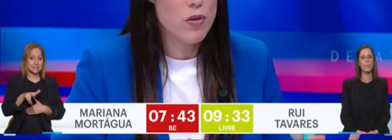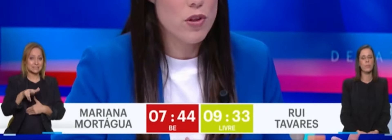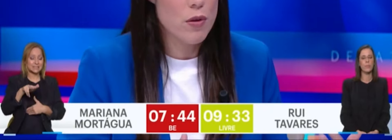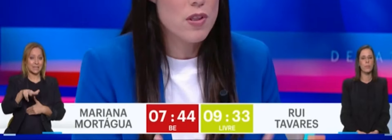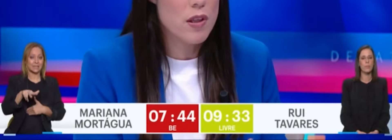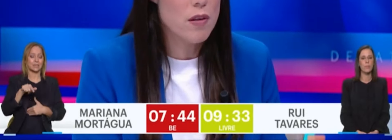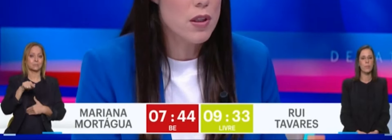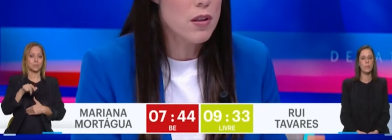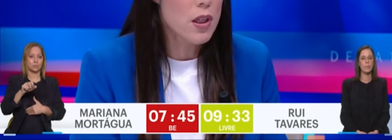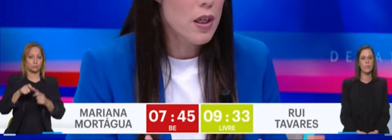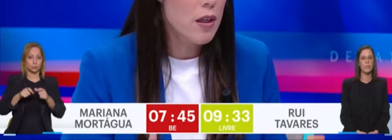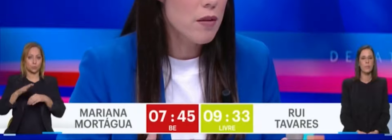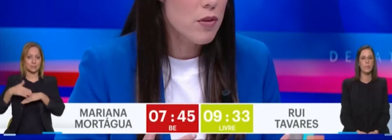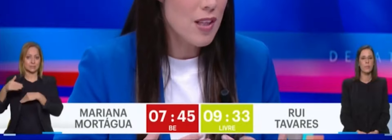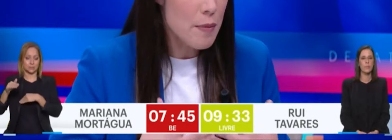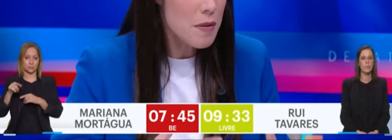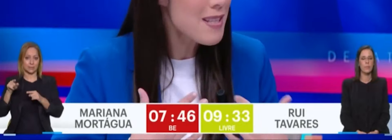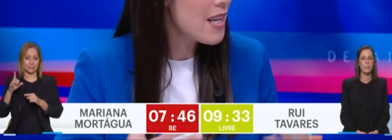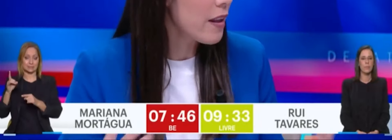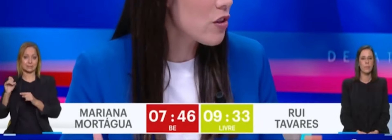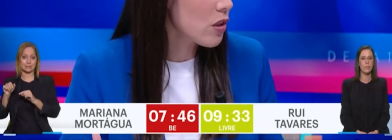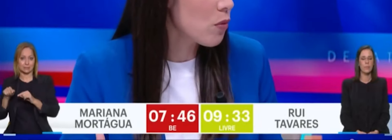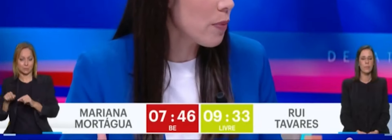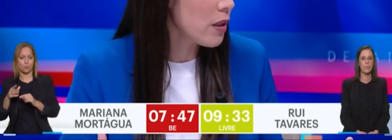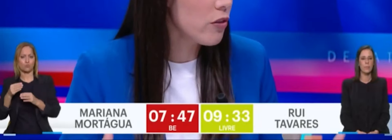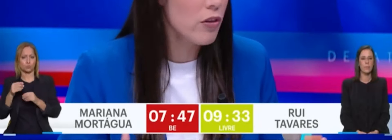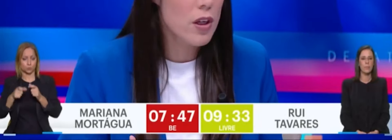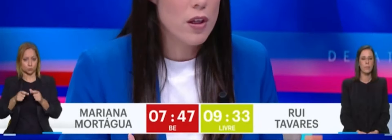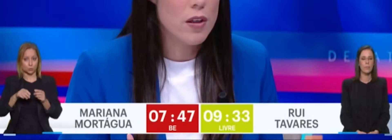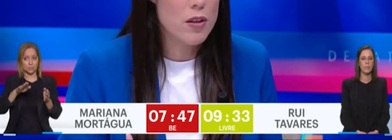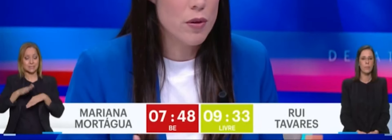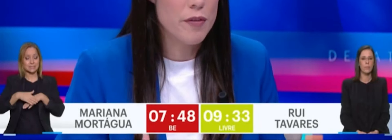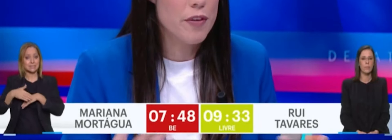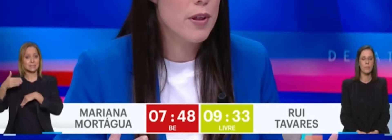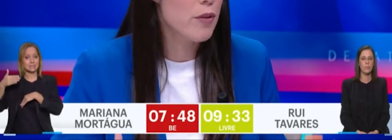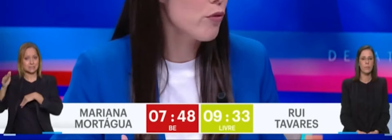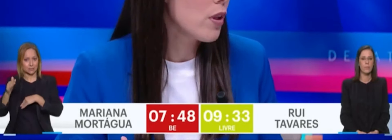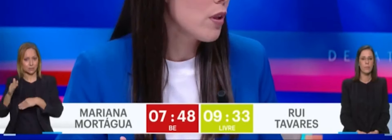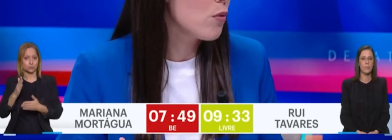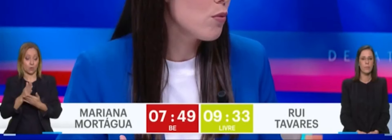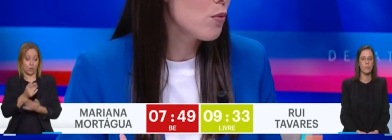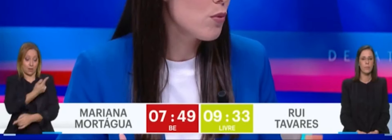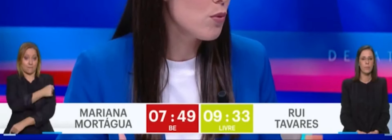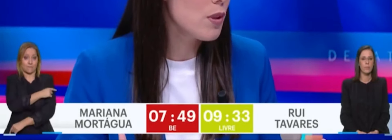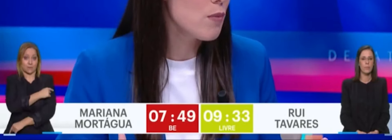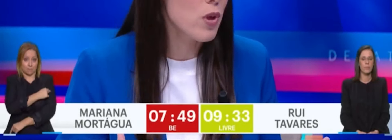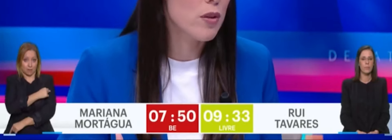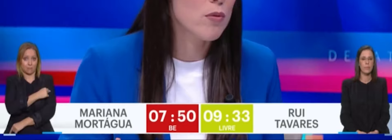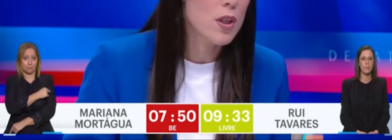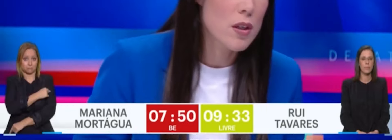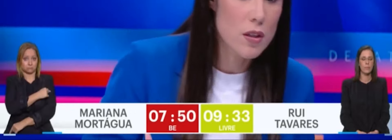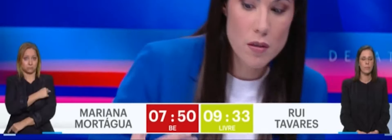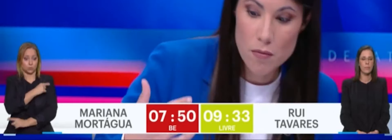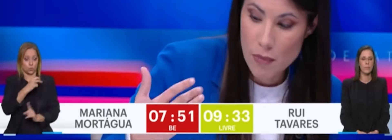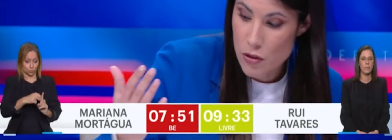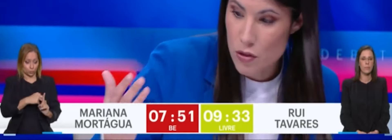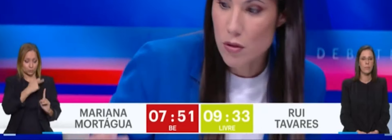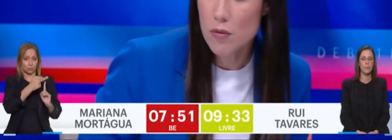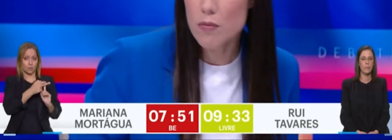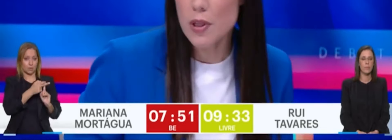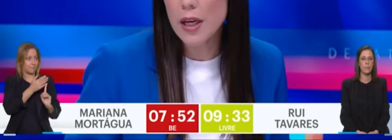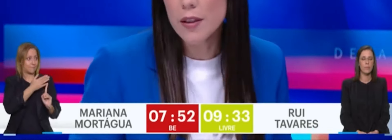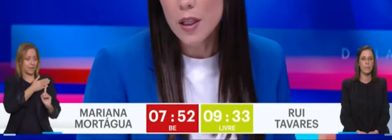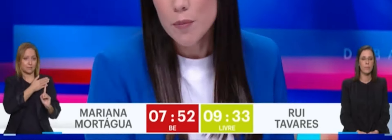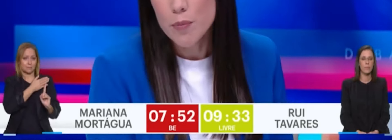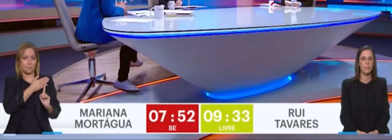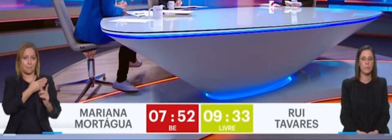2022 eram 60.000 sai demasiada gente do país eh só enfermeiros No no último ano eh mais de